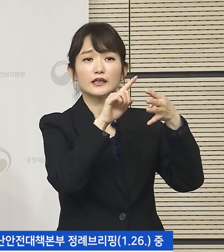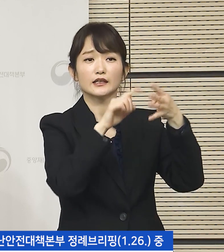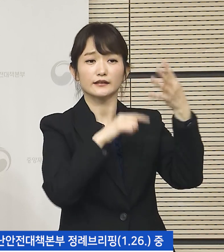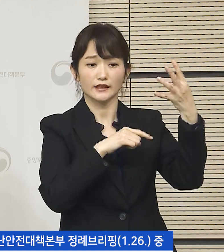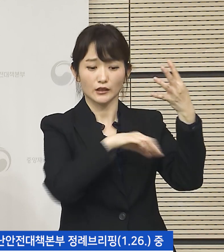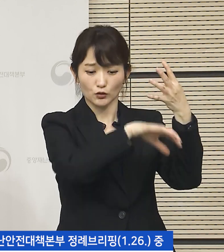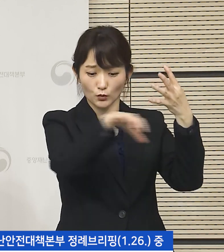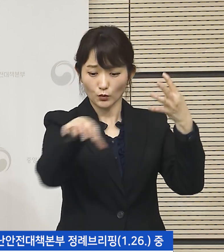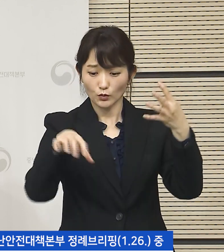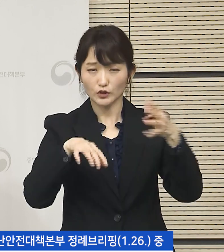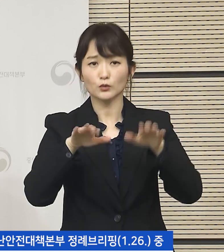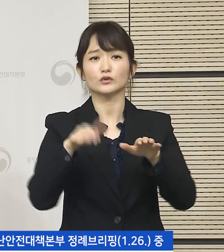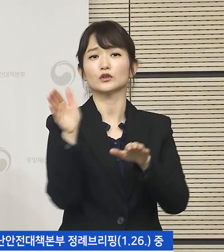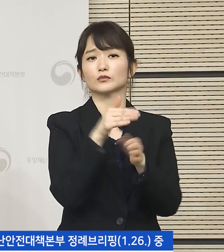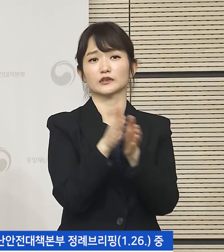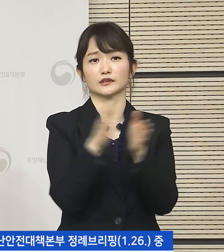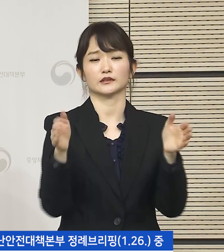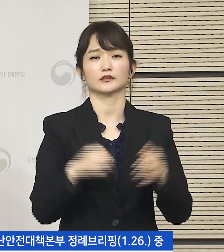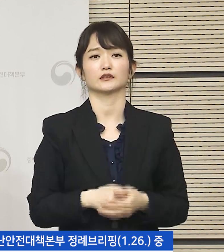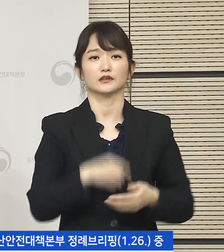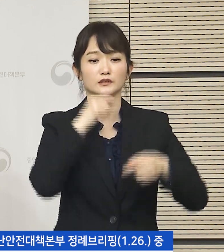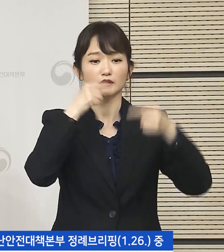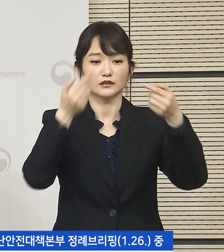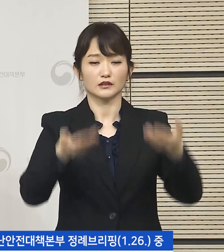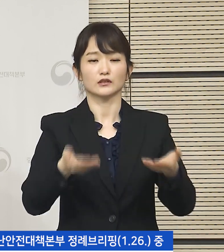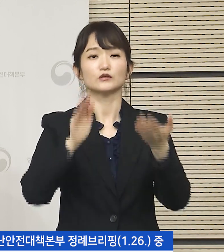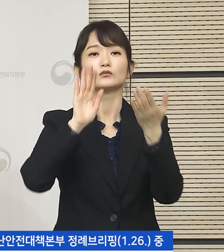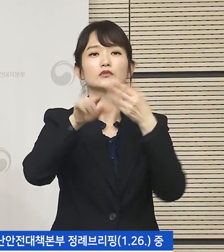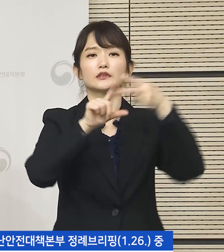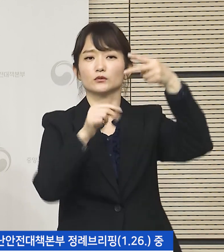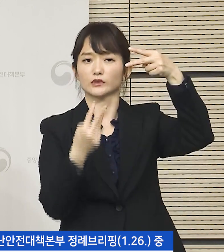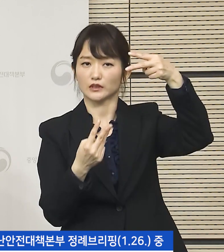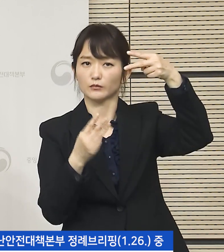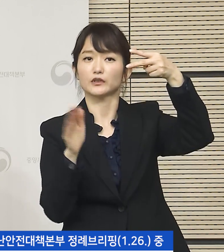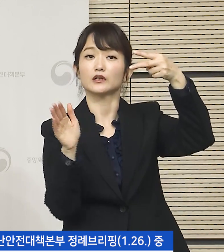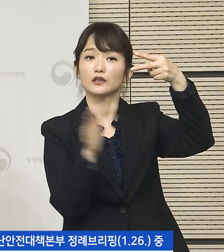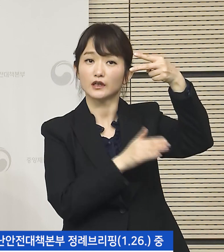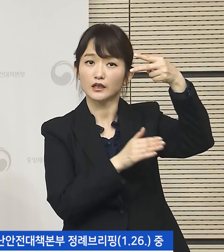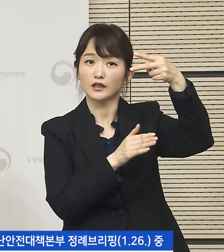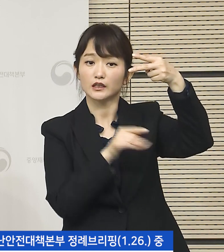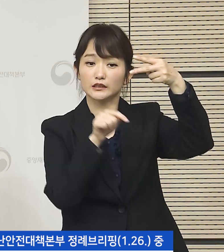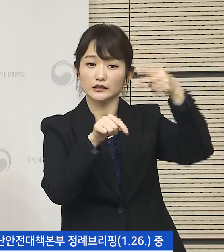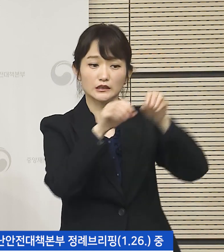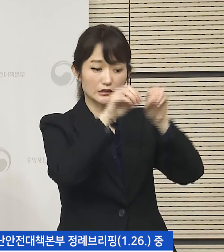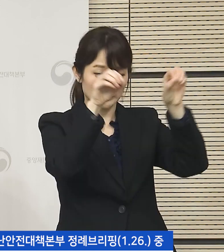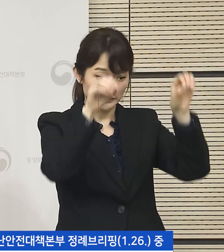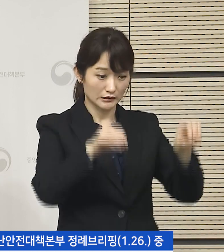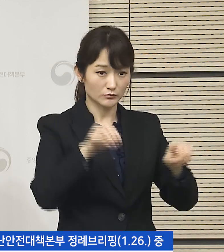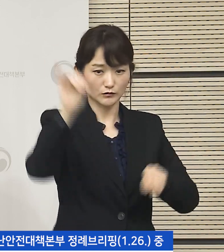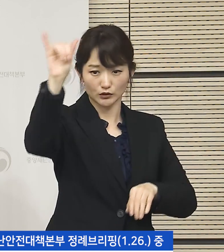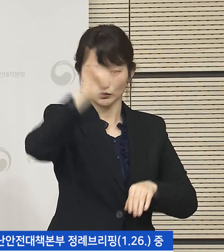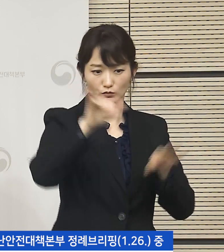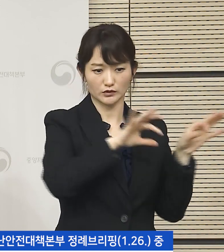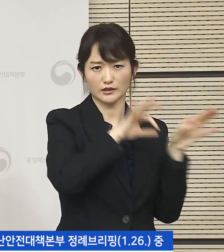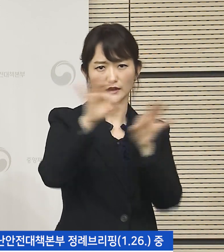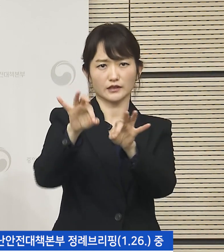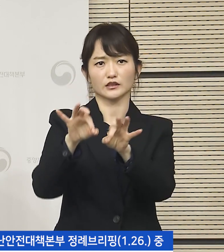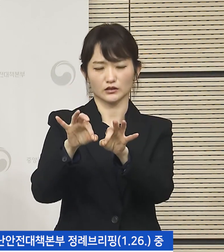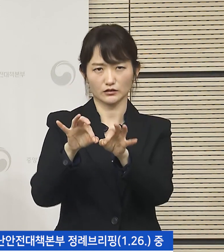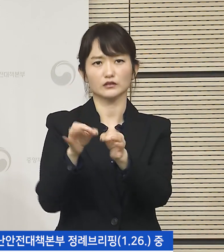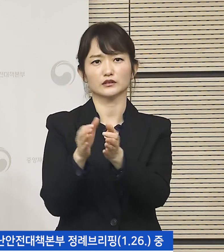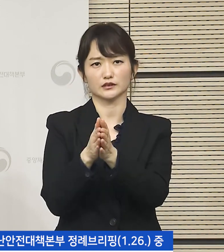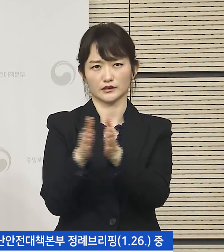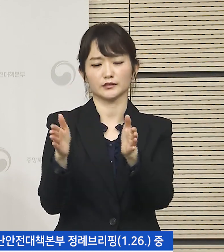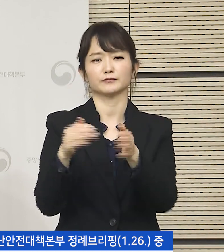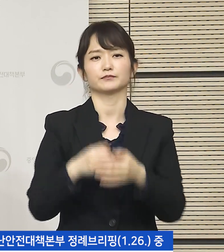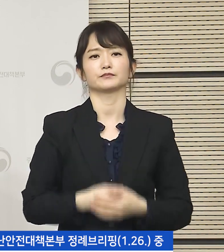4개 지역에서 오늘부터 시작합니다. 또한 설 연휴 이후 2월 3일부터는 이 시스템이 전국적으로